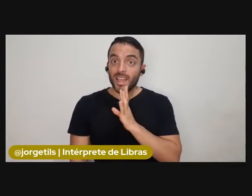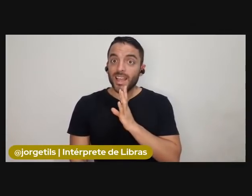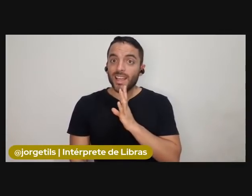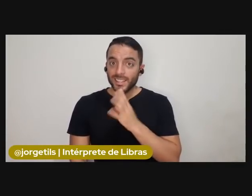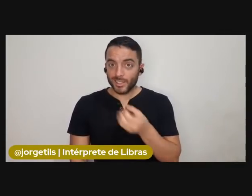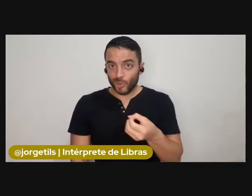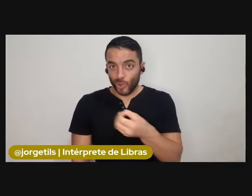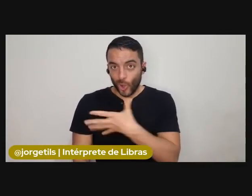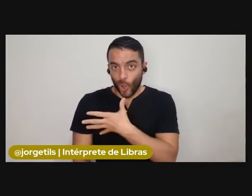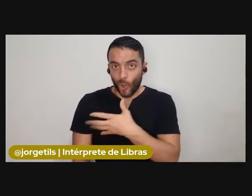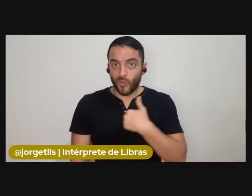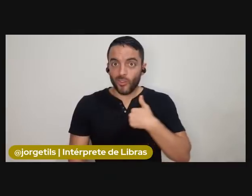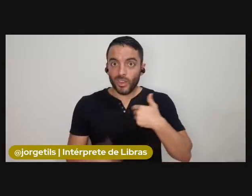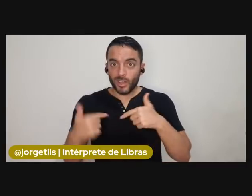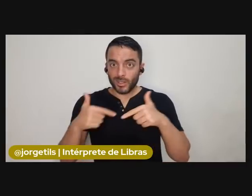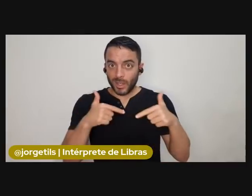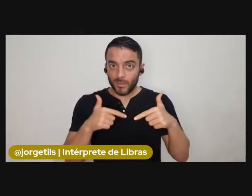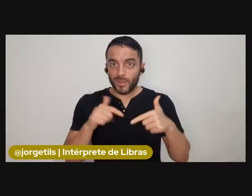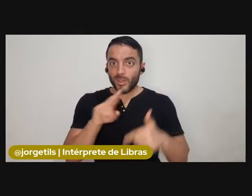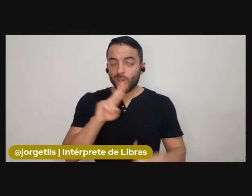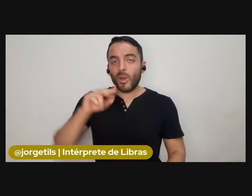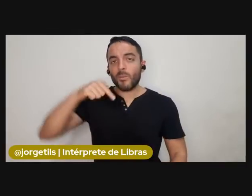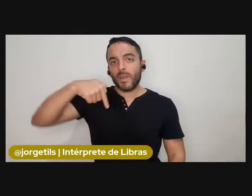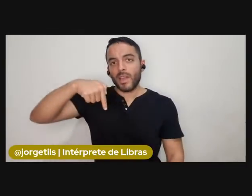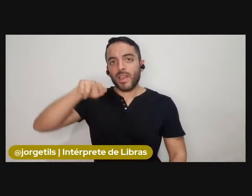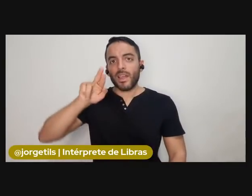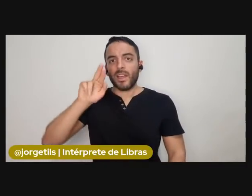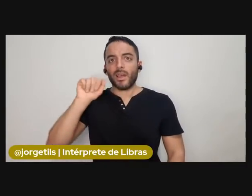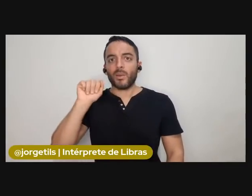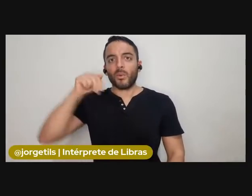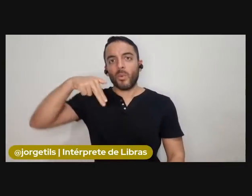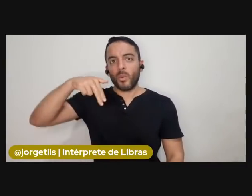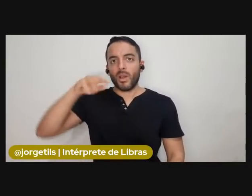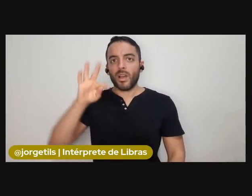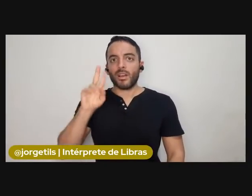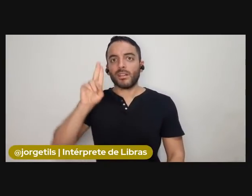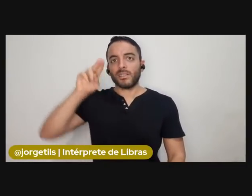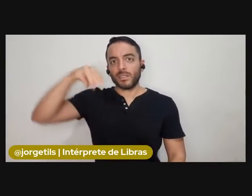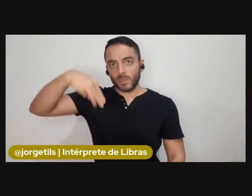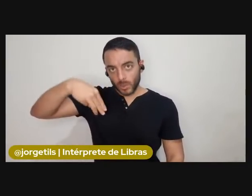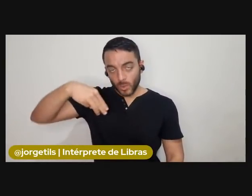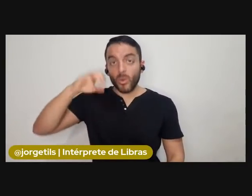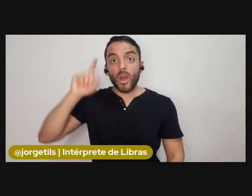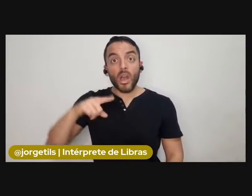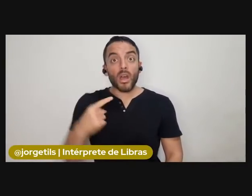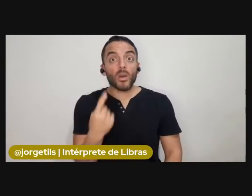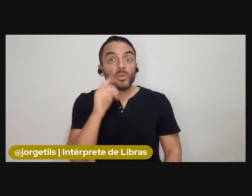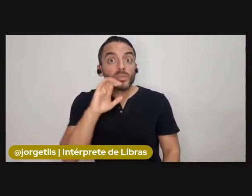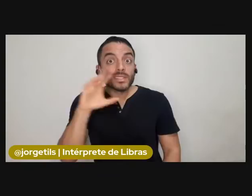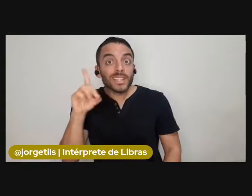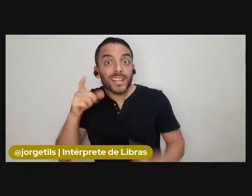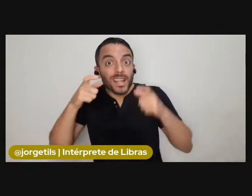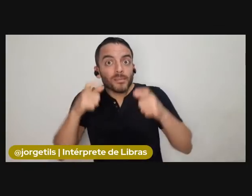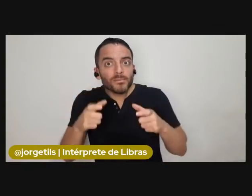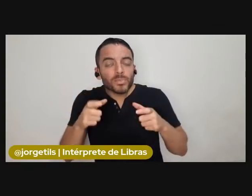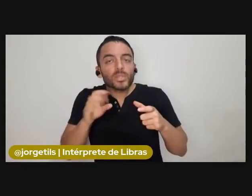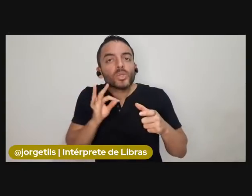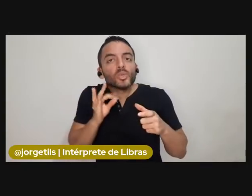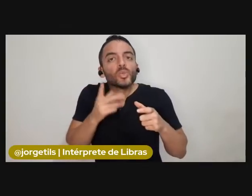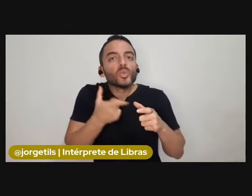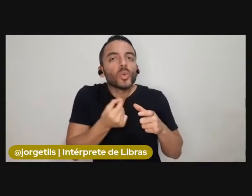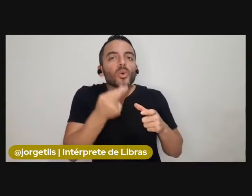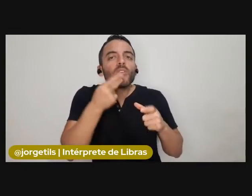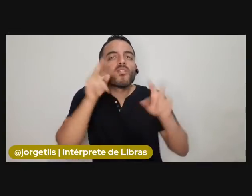chamado Quantum, um álbum, um disco inteiro, onde eu trouxe a à tona questões relativas